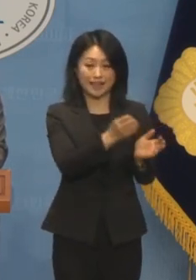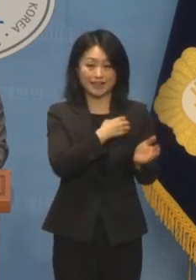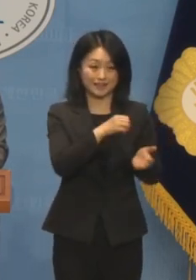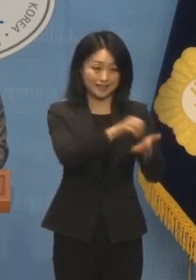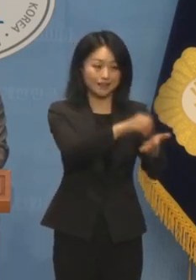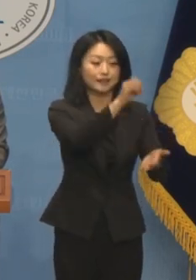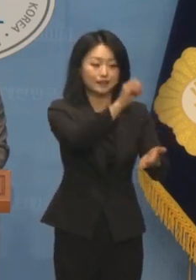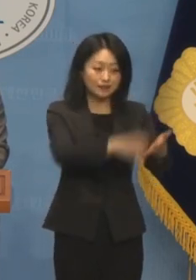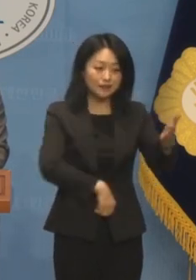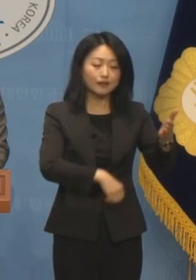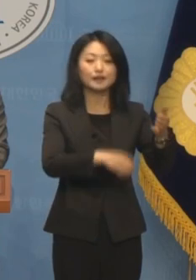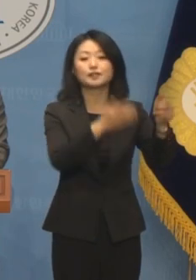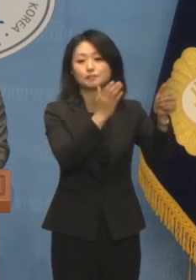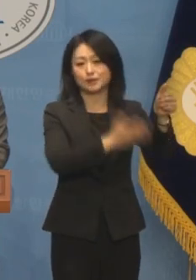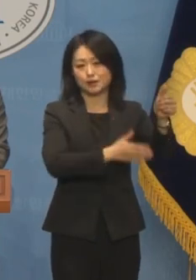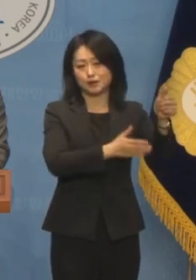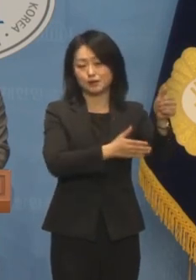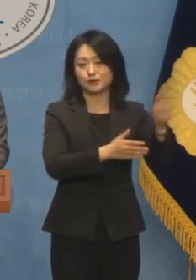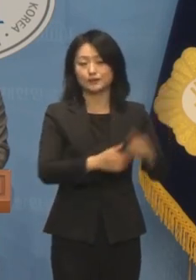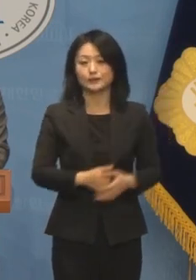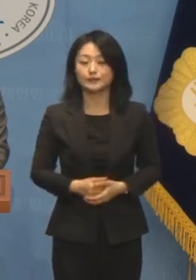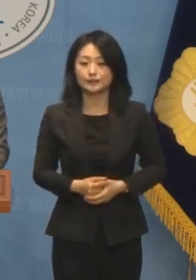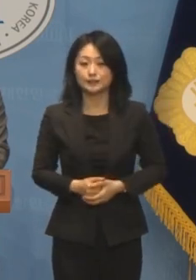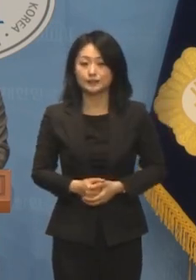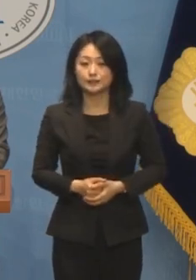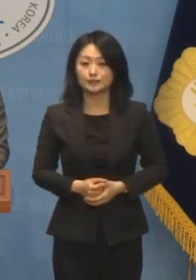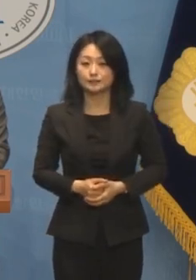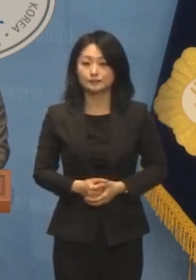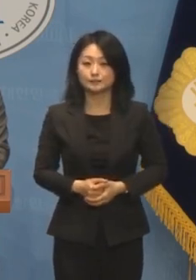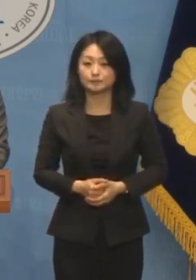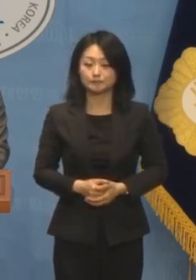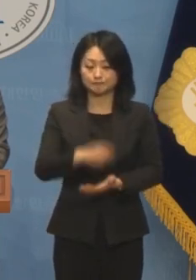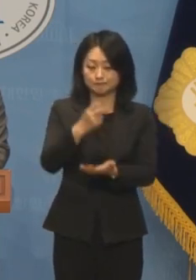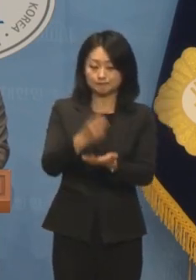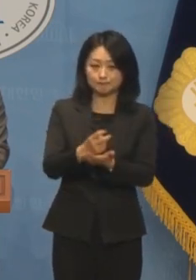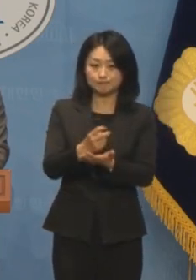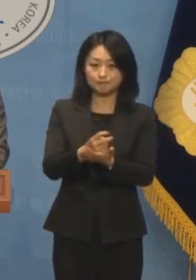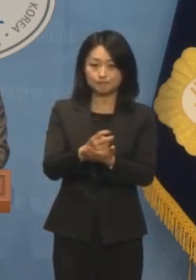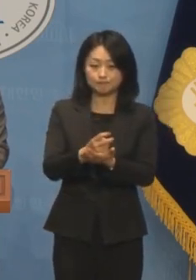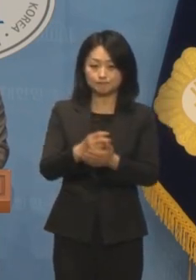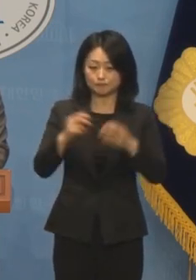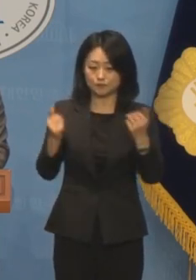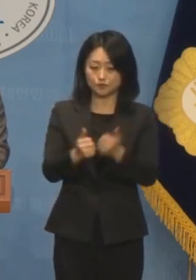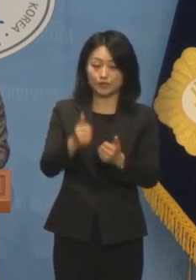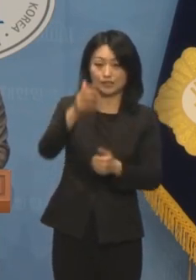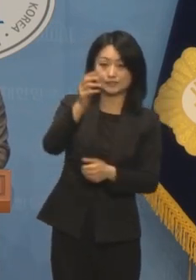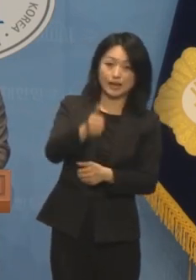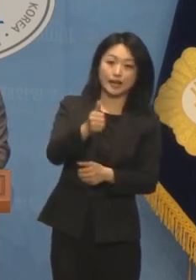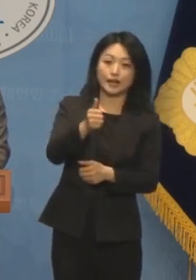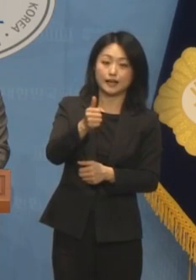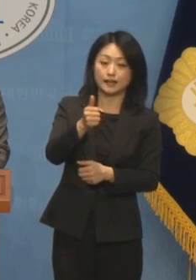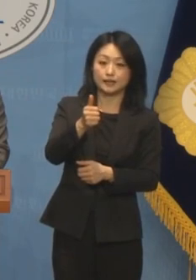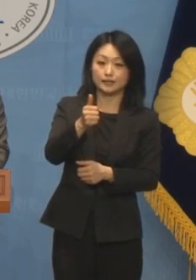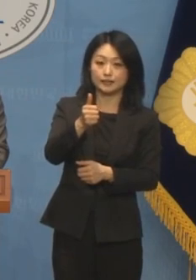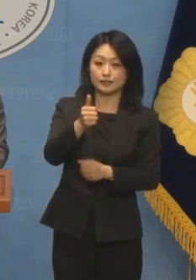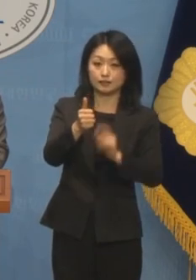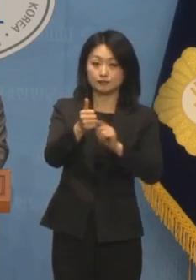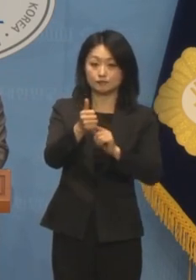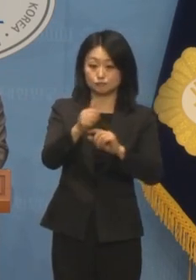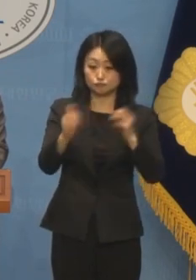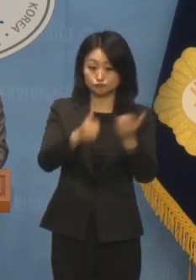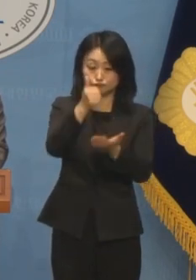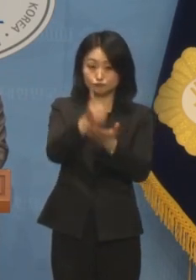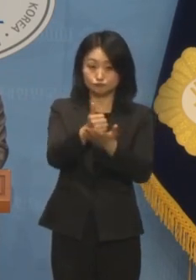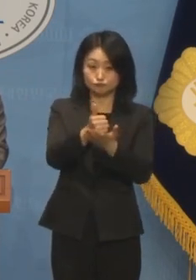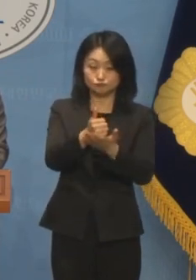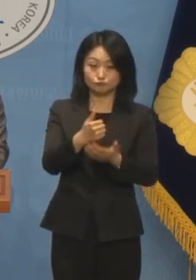정권의 대통령제가 보여주고 있는 현실입니다. 입법부의 수장인 국회의장도 무당적을 제도화하고